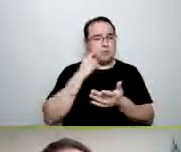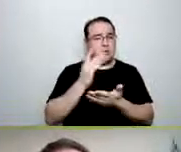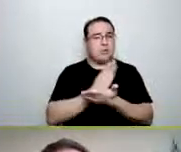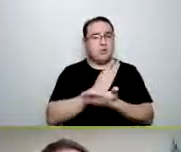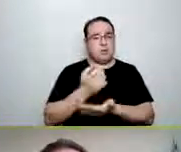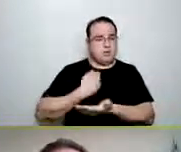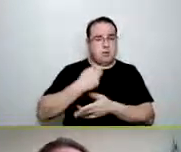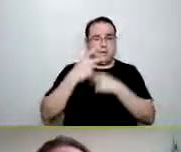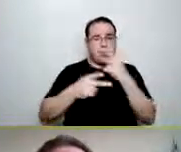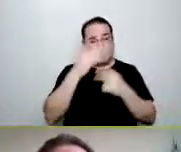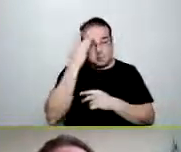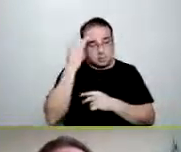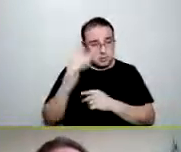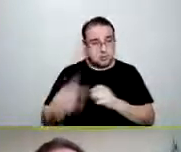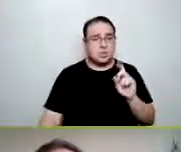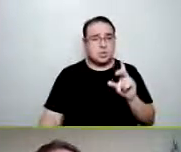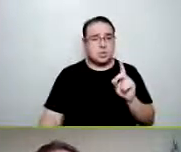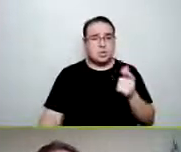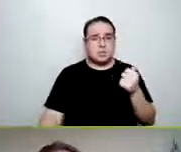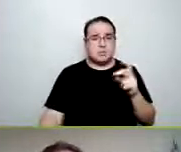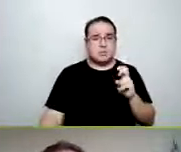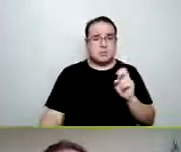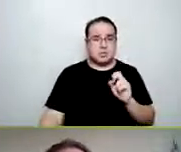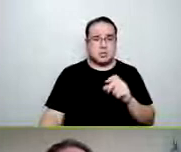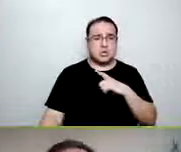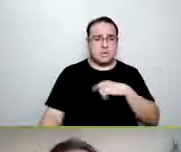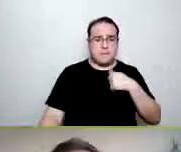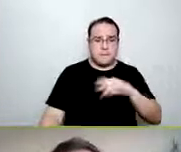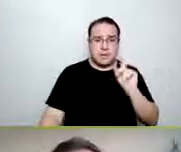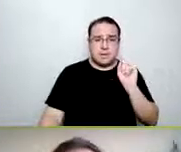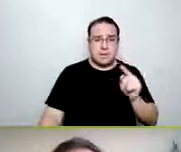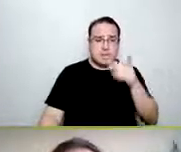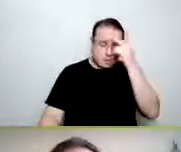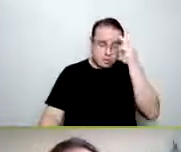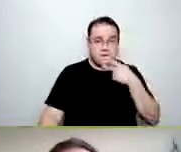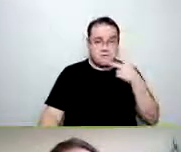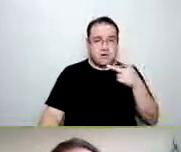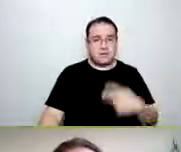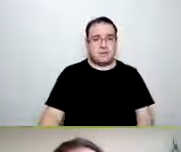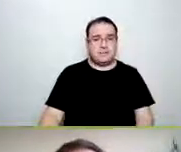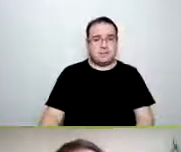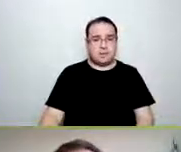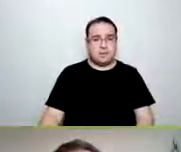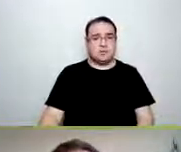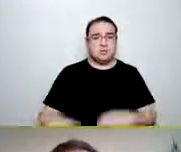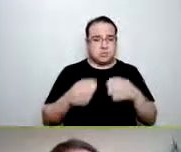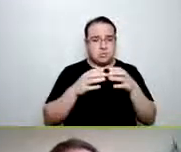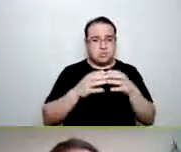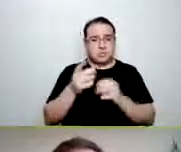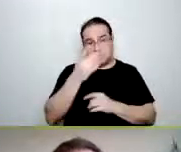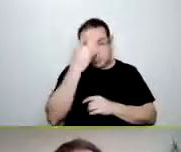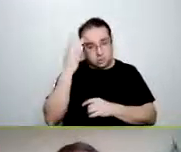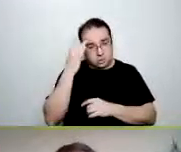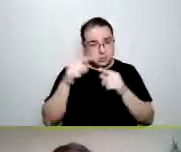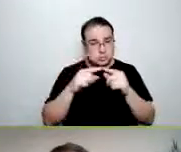de falantes, né, só 15% das línguas do Brasil tem mais do que 1.000 falantes, né? Aquele número mediano, né,